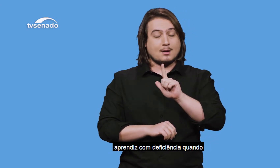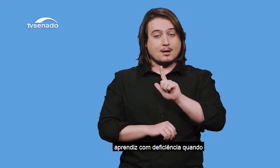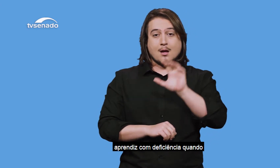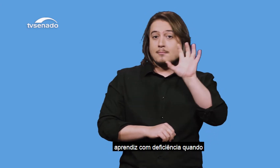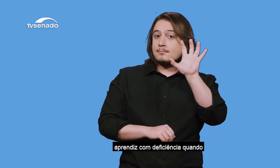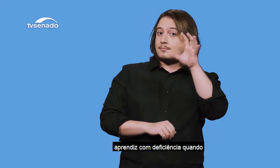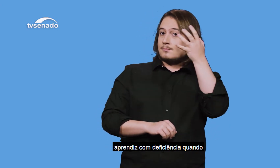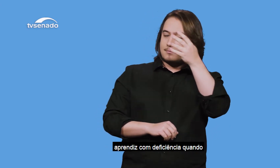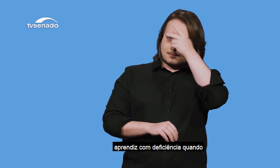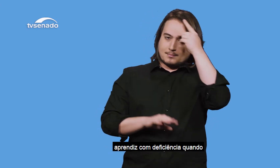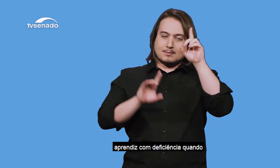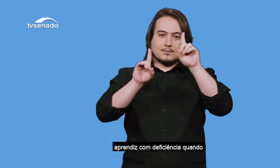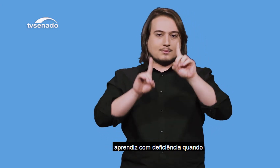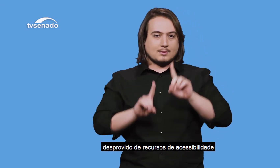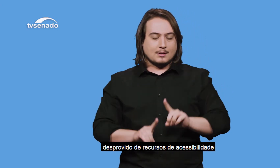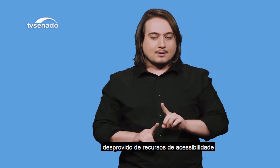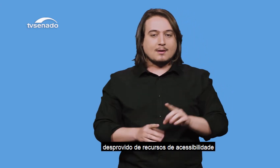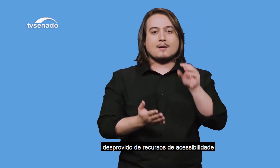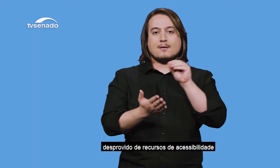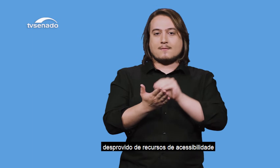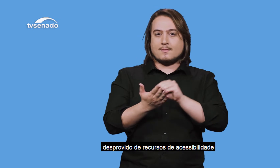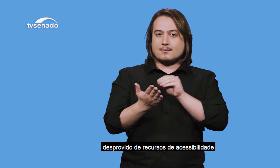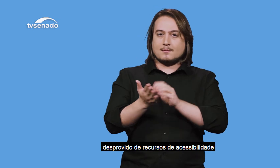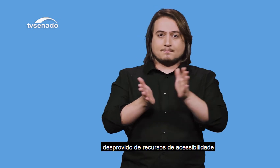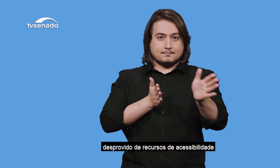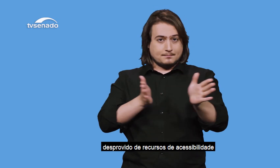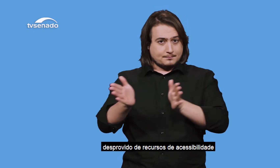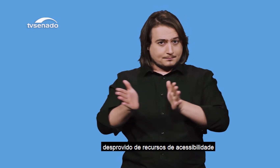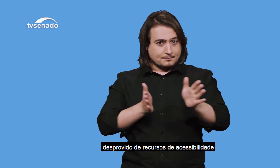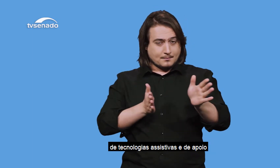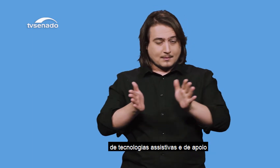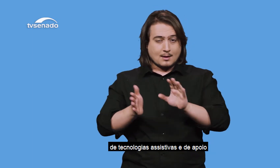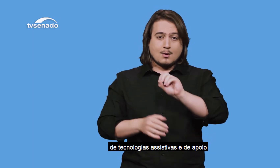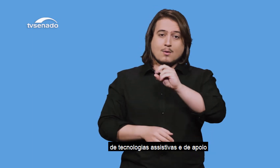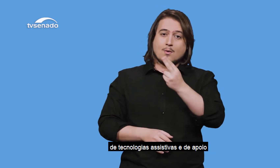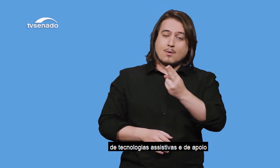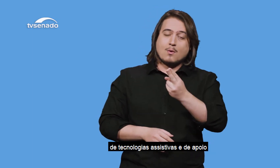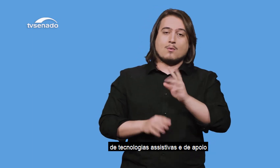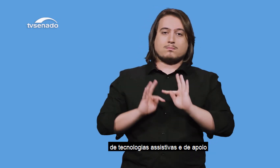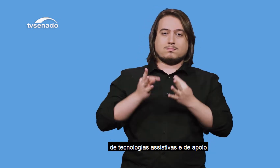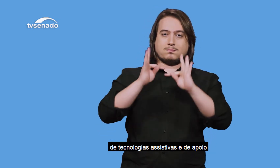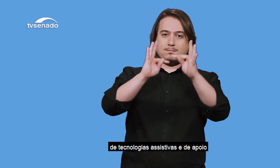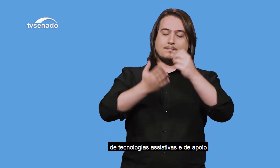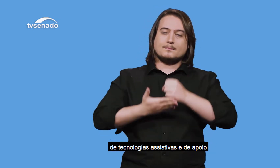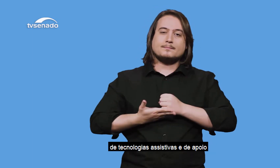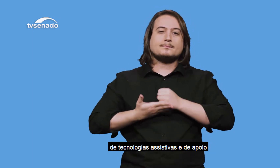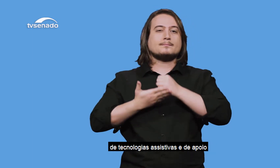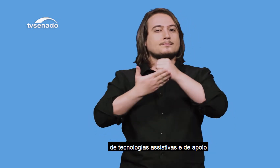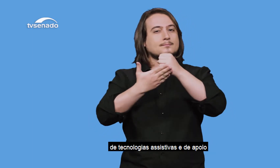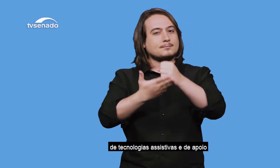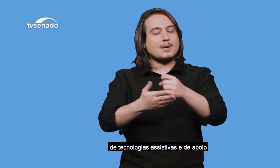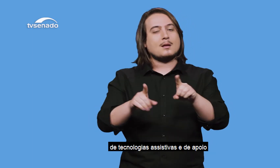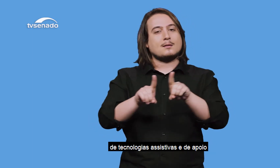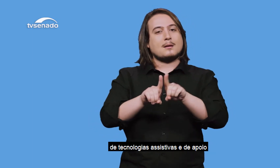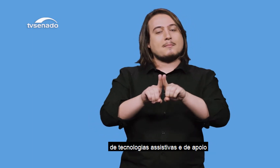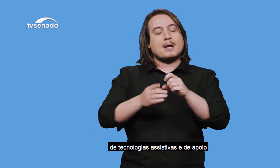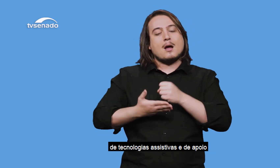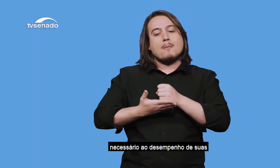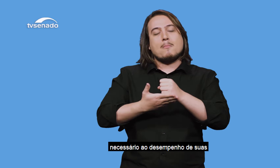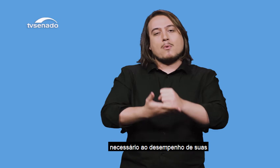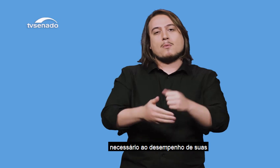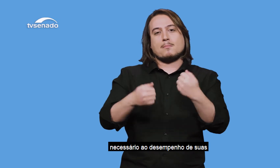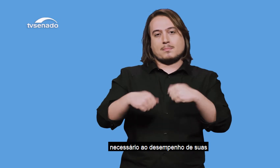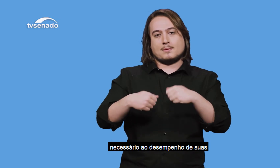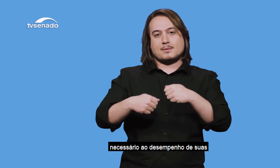para o aprendiz com deficiência quando desprovido de recursos de acessibilidade de tecnologias assistivas e de